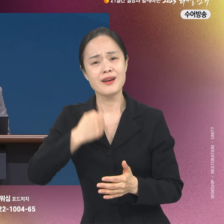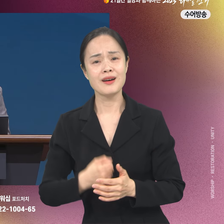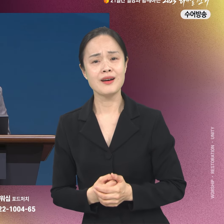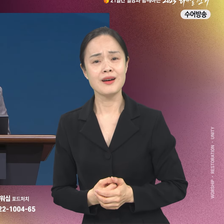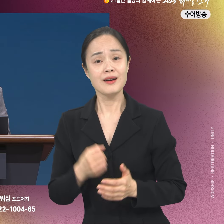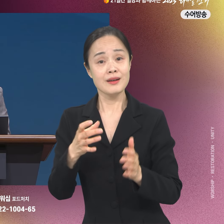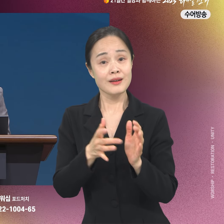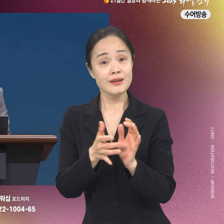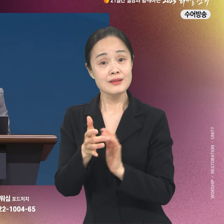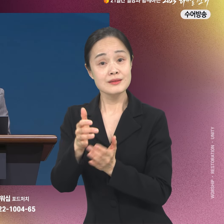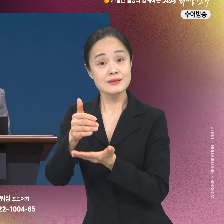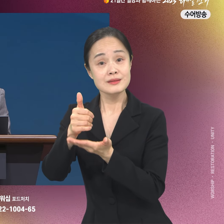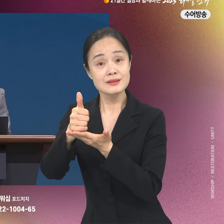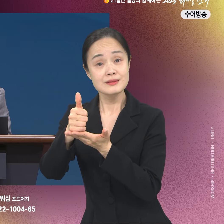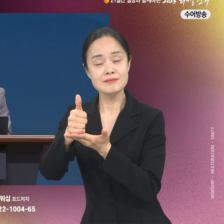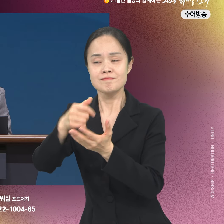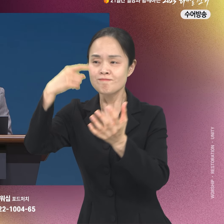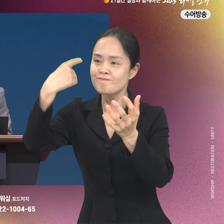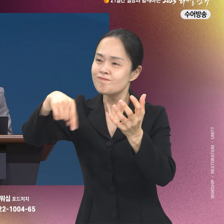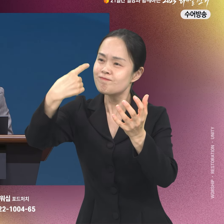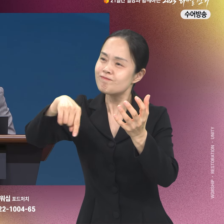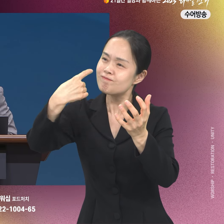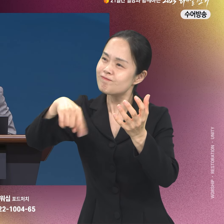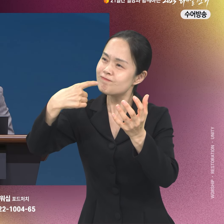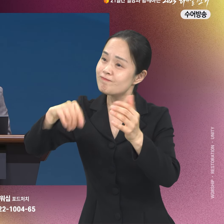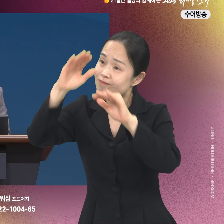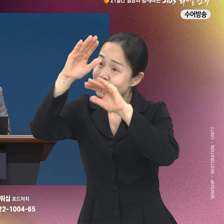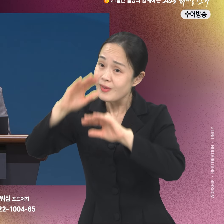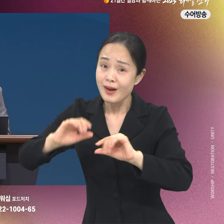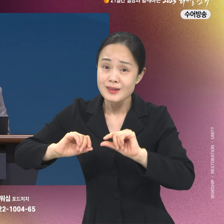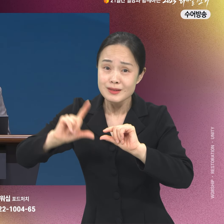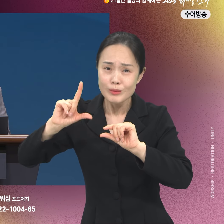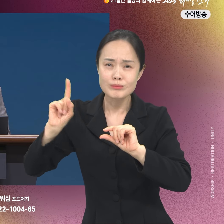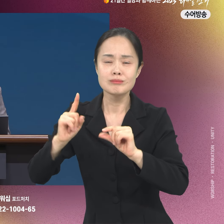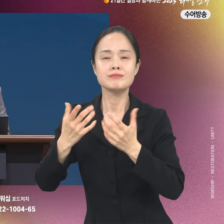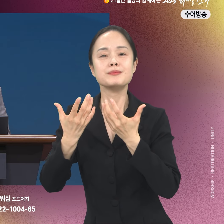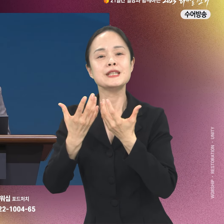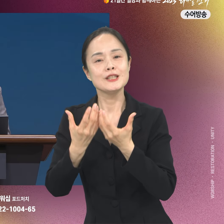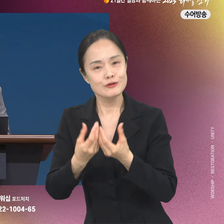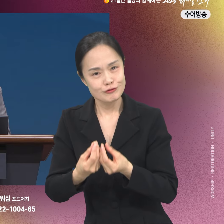부분은 비유와 은유로 말씀하신 것들이 있어요.